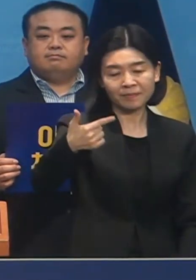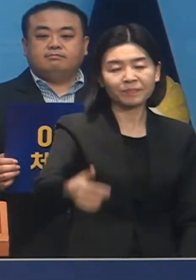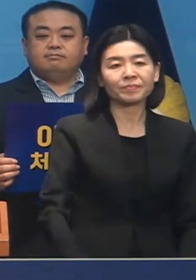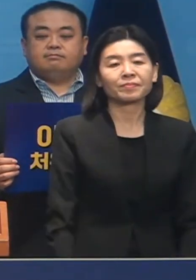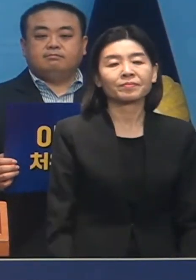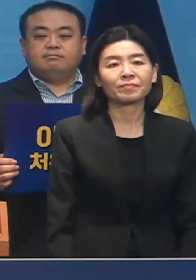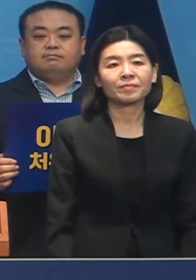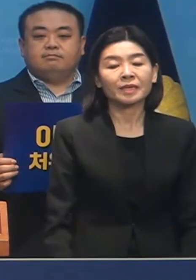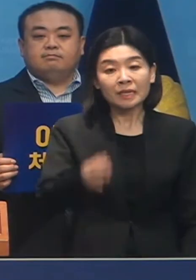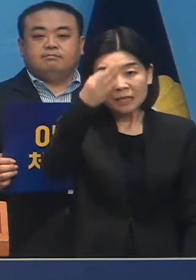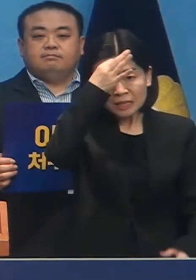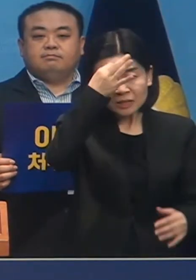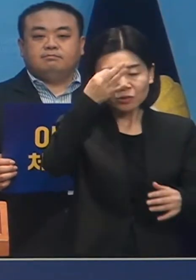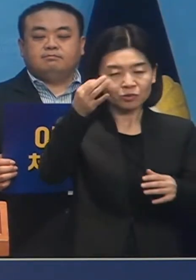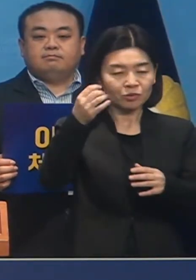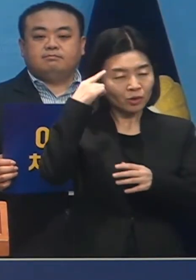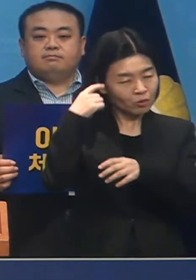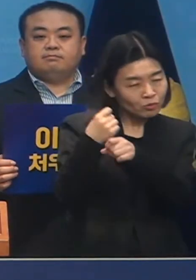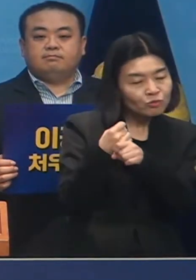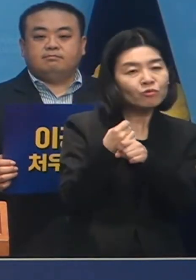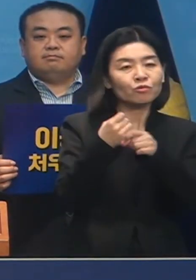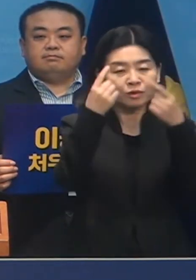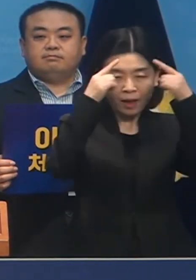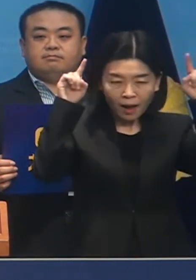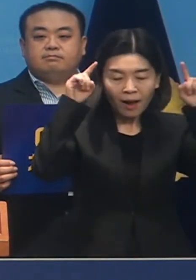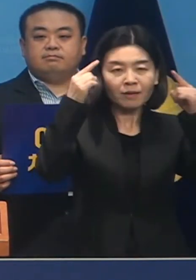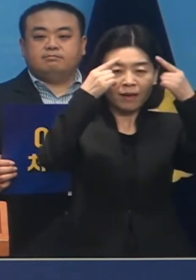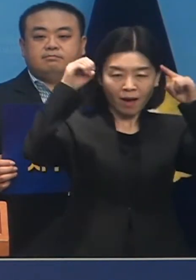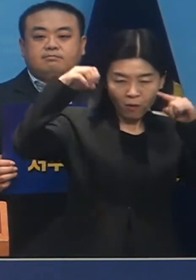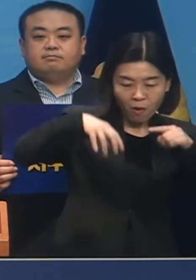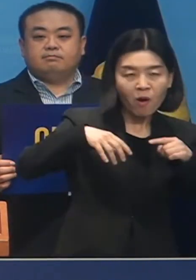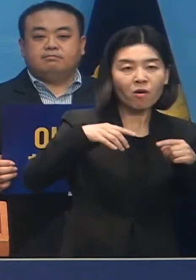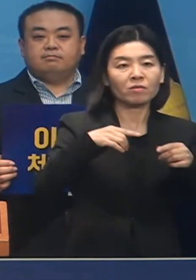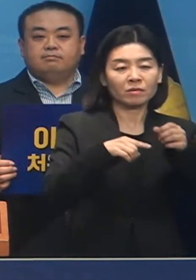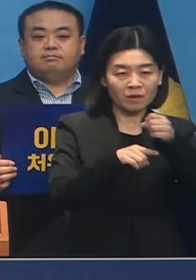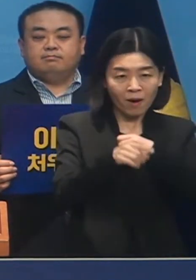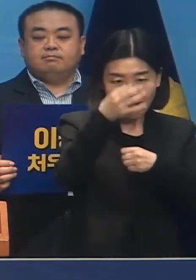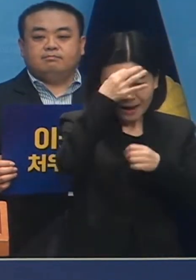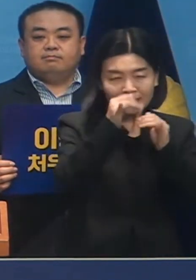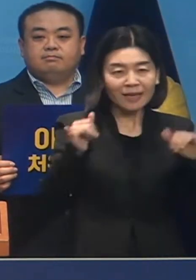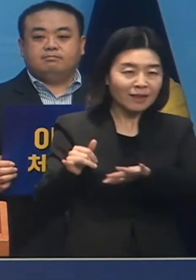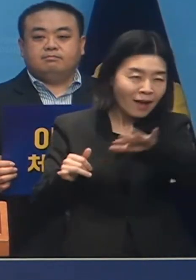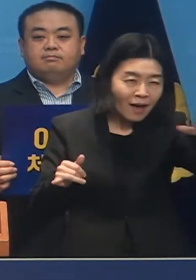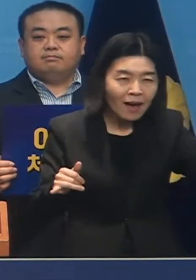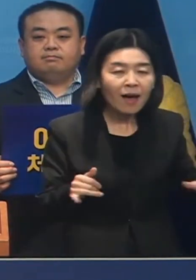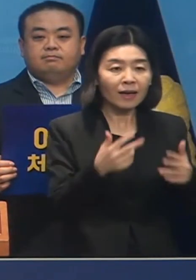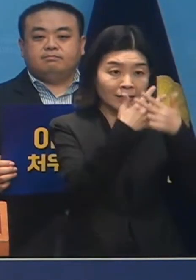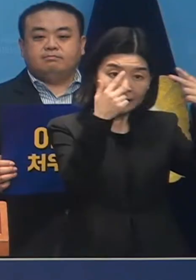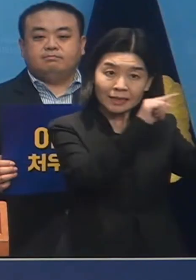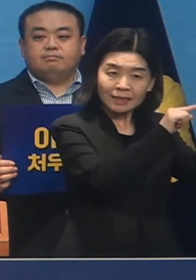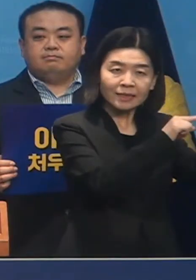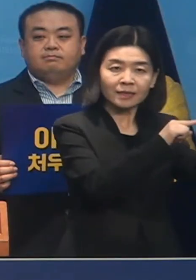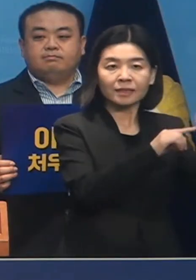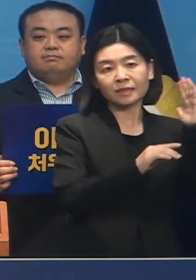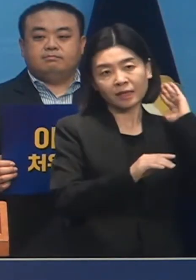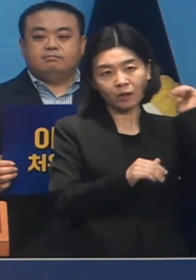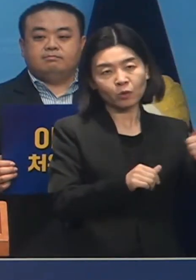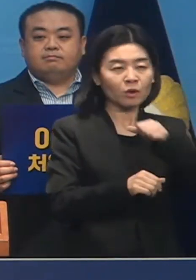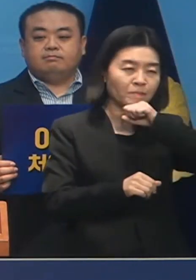이 대학생들, 대학원생들, 과학자들이 이재명 후보가 반드시 대통령이 되어야 한다는